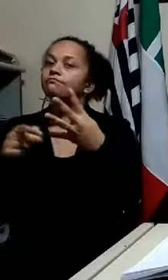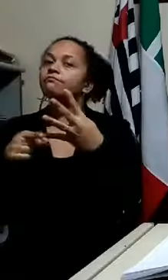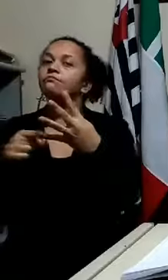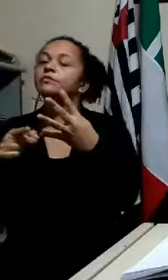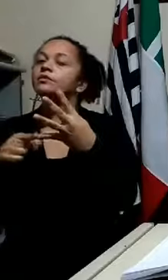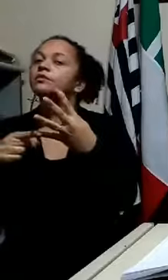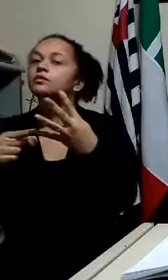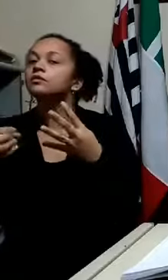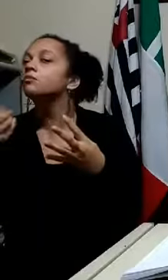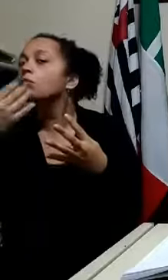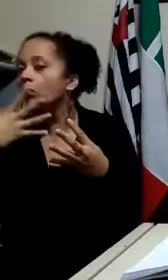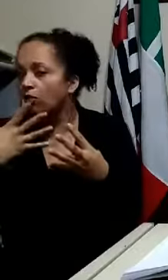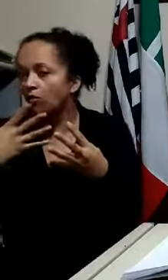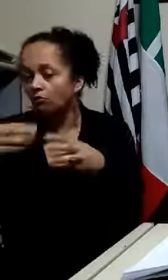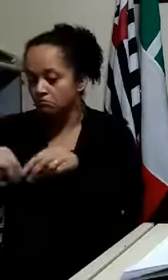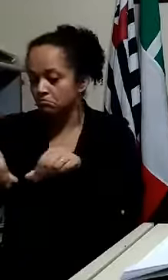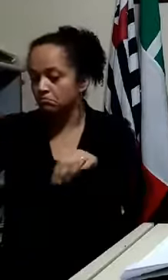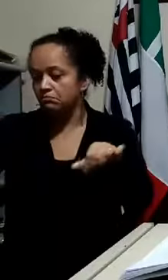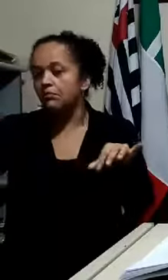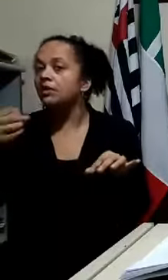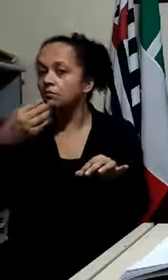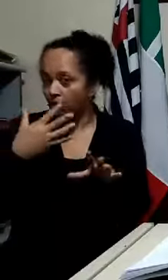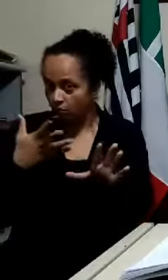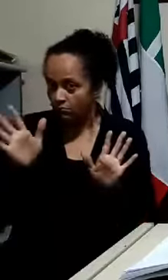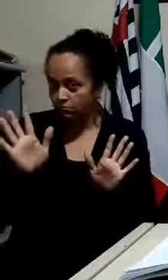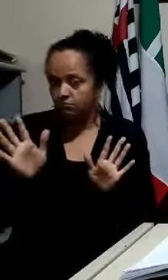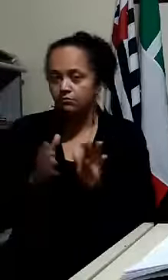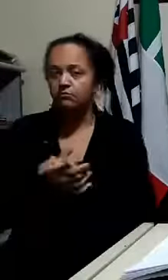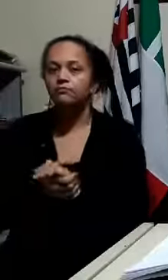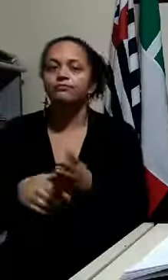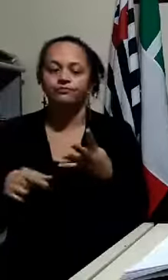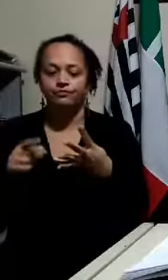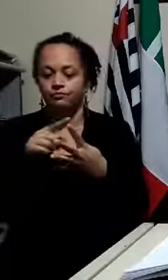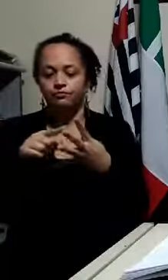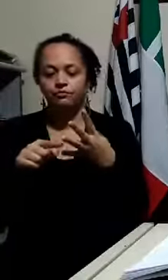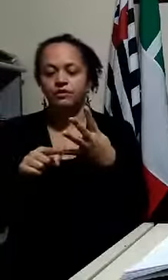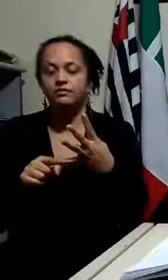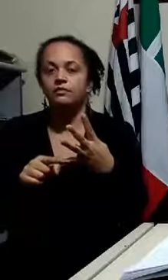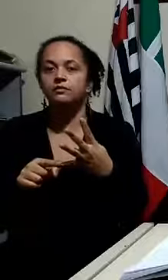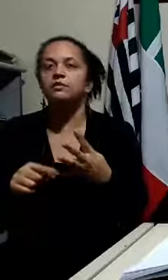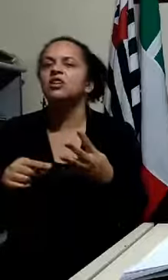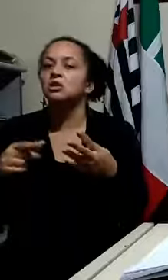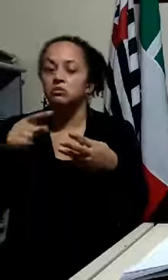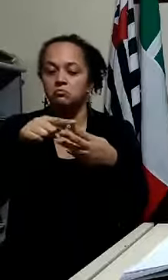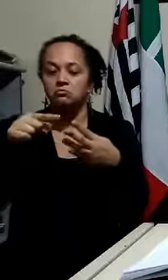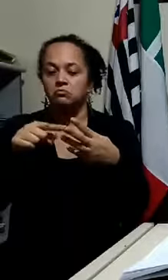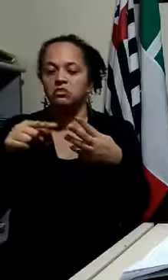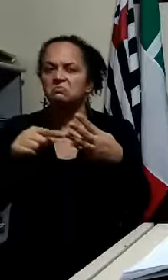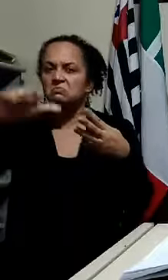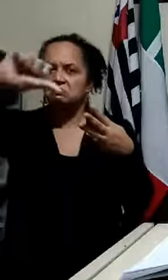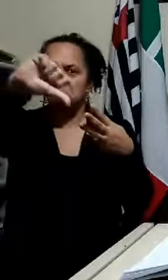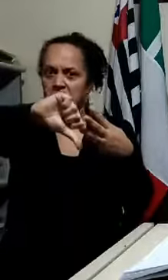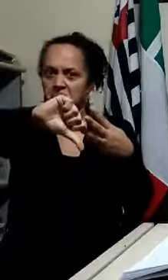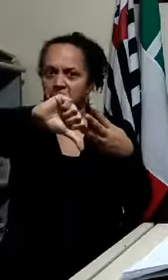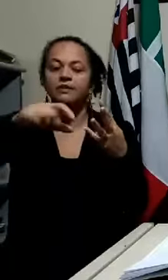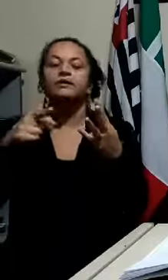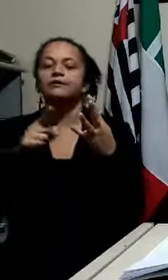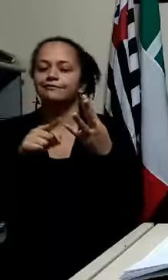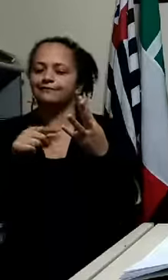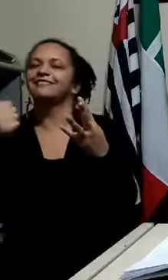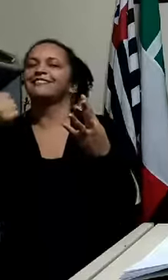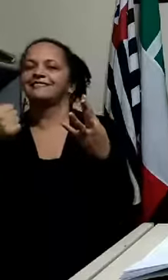caminho, e o da boa terra, que é o solo fértil. São 3 solos inférteis e um solo